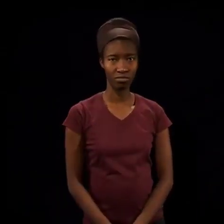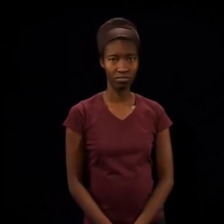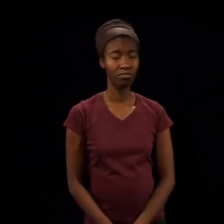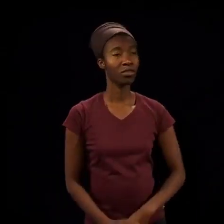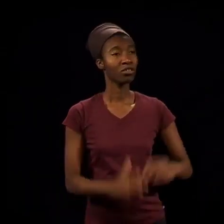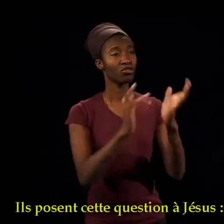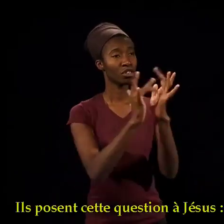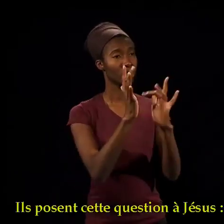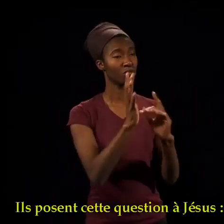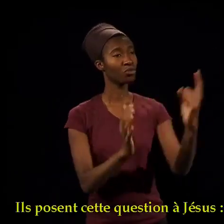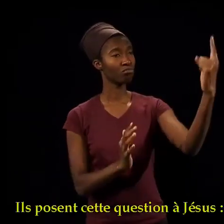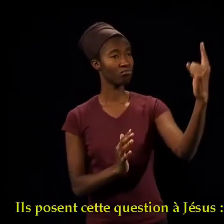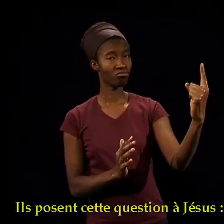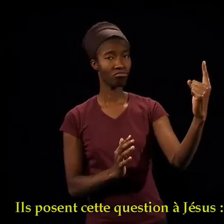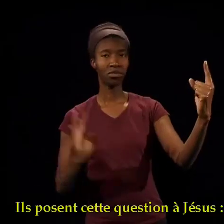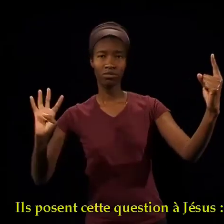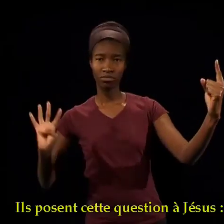Ils posent cette question à Jésus.